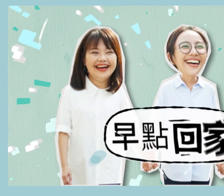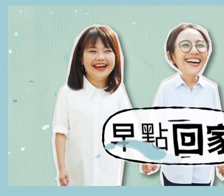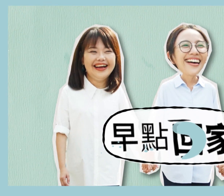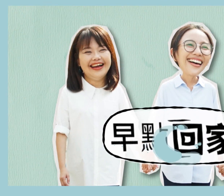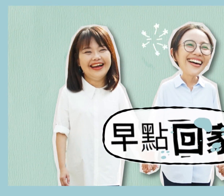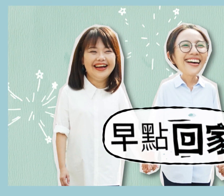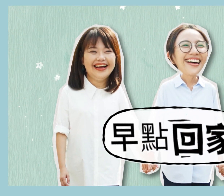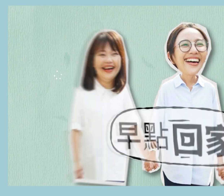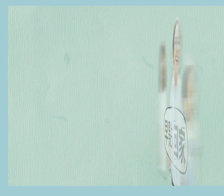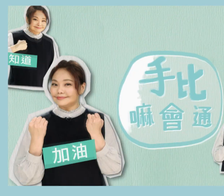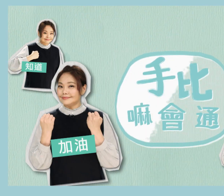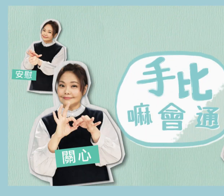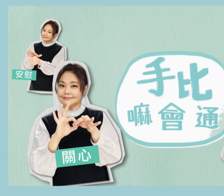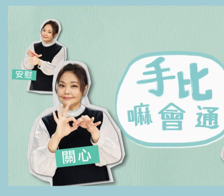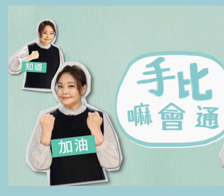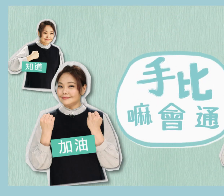早点回家，大家学双语。